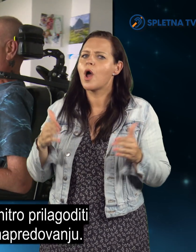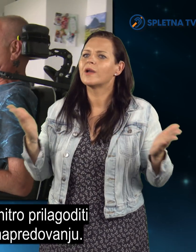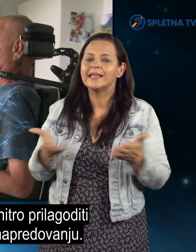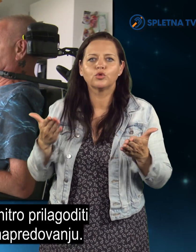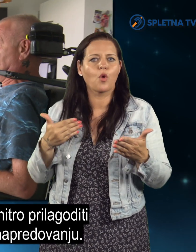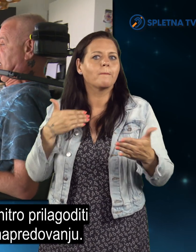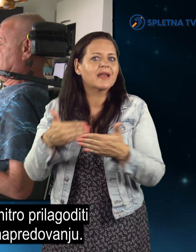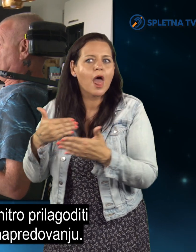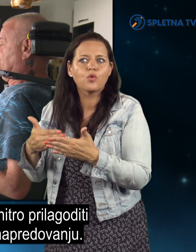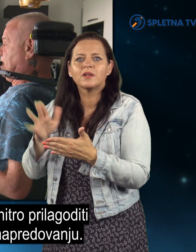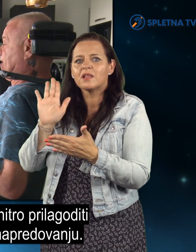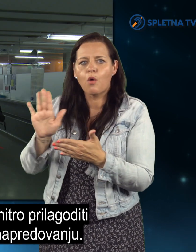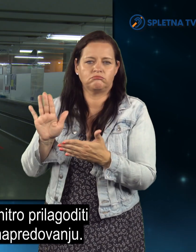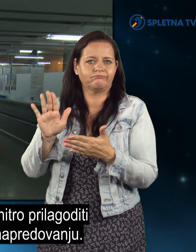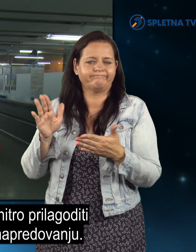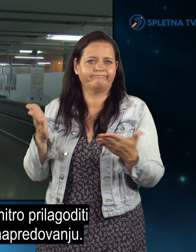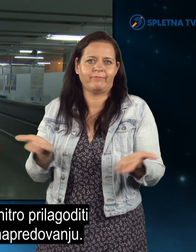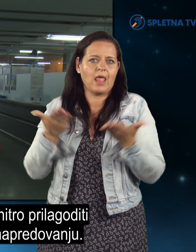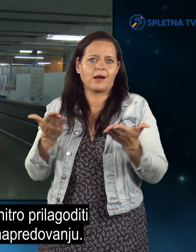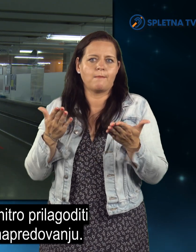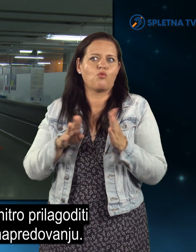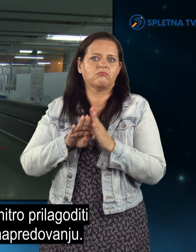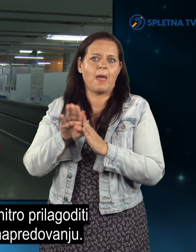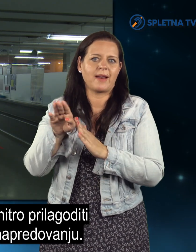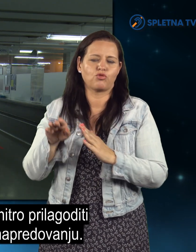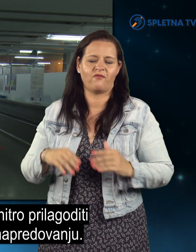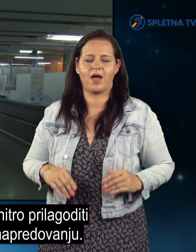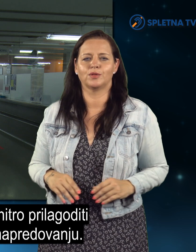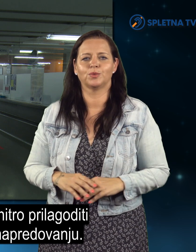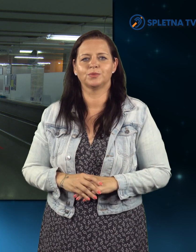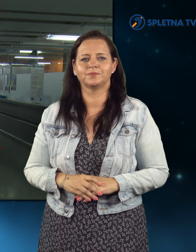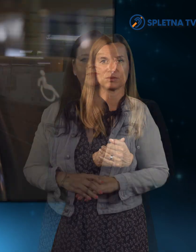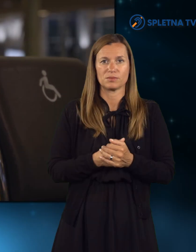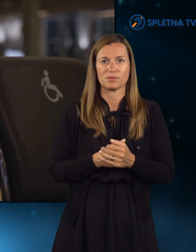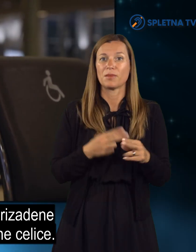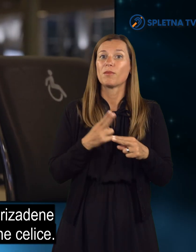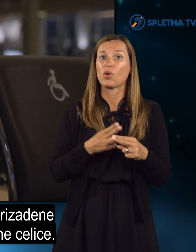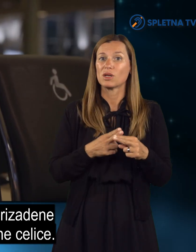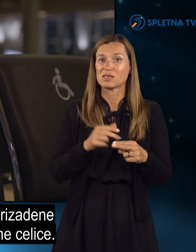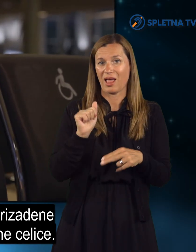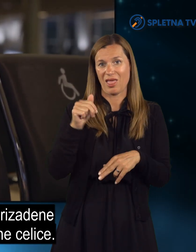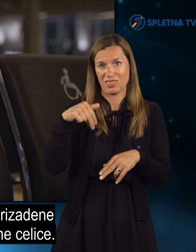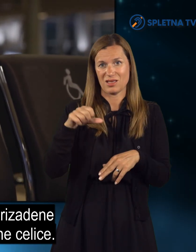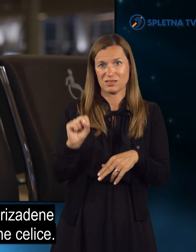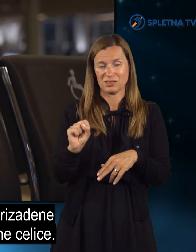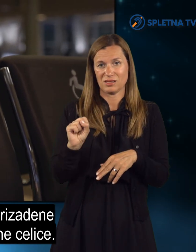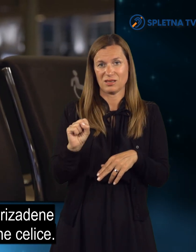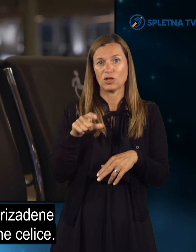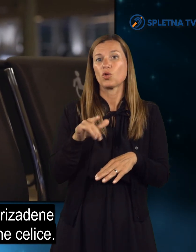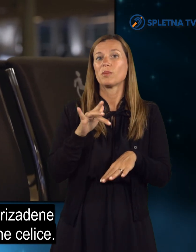Vseeno se je moral hitro prilagoditi njenemu naglemu napredovanju. Bolezen ALS